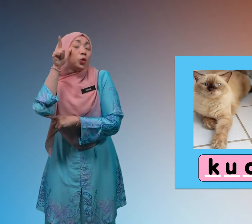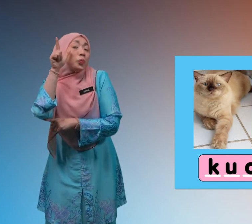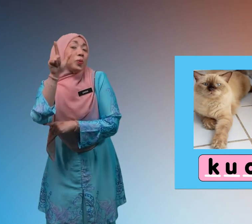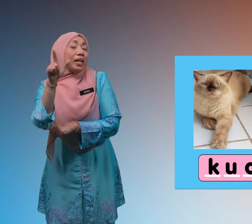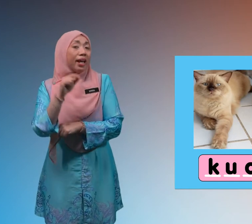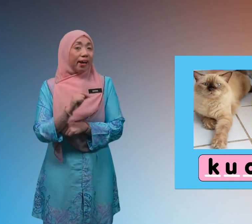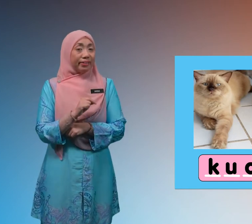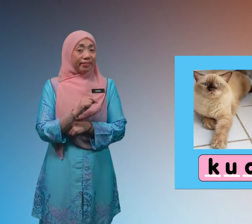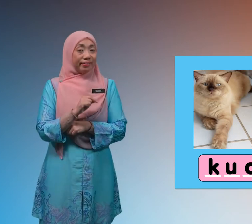Cuba lihat.